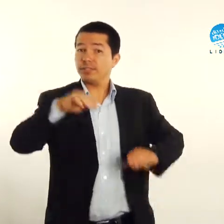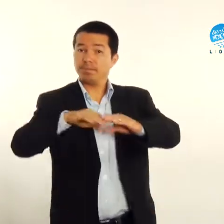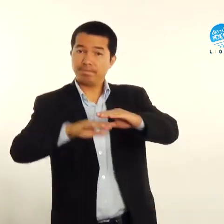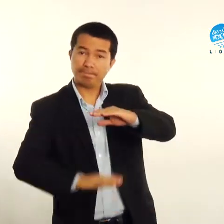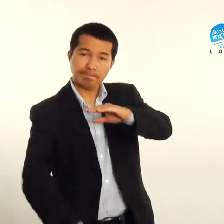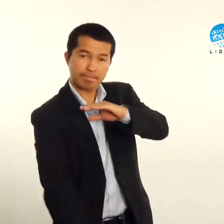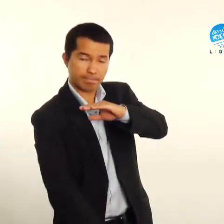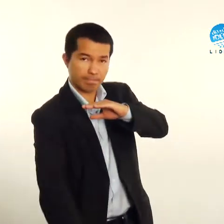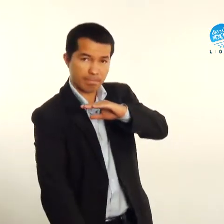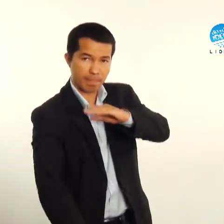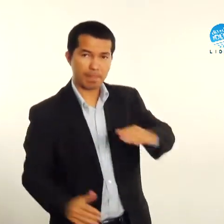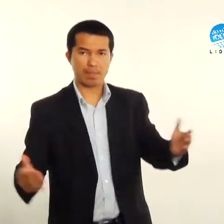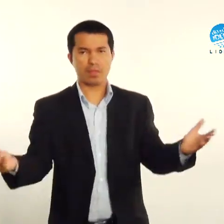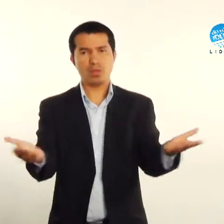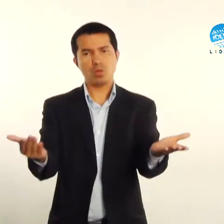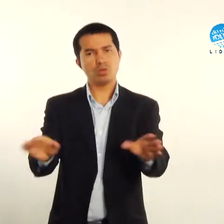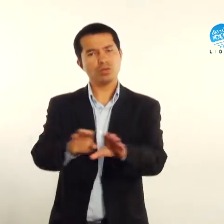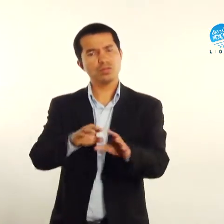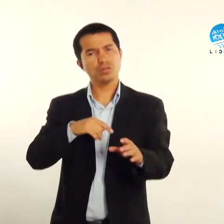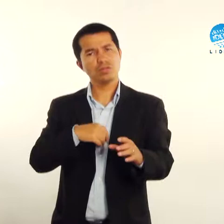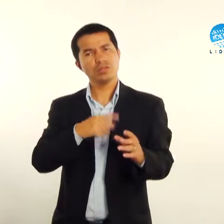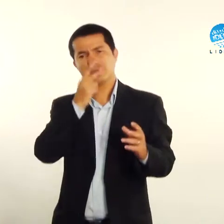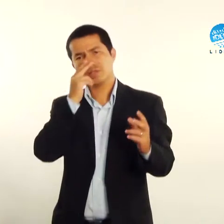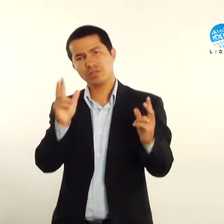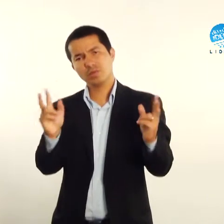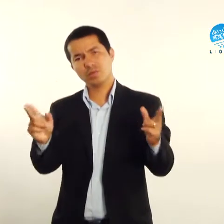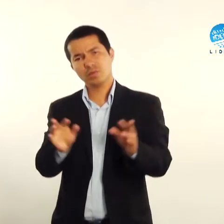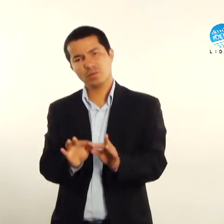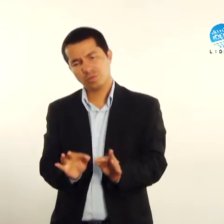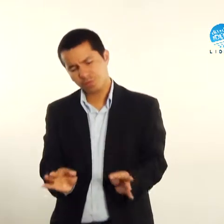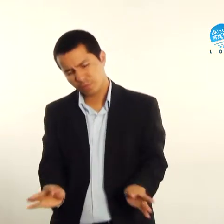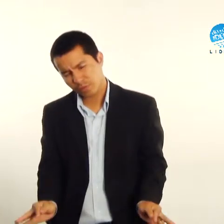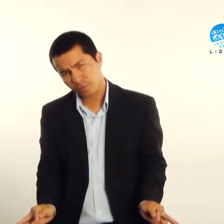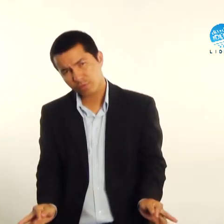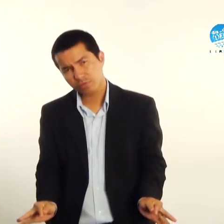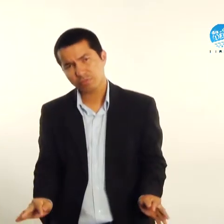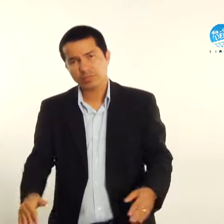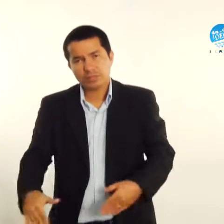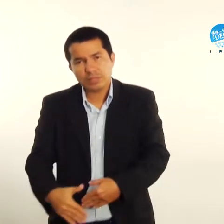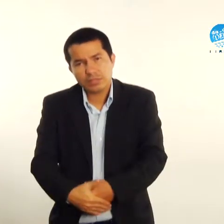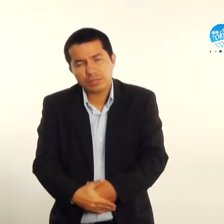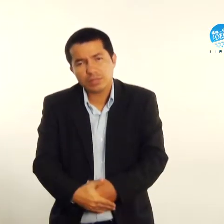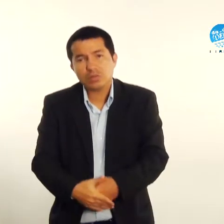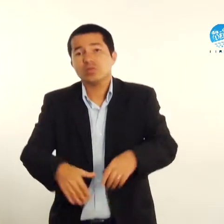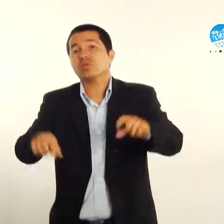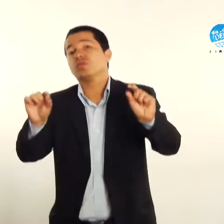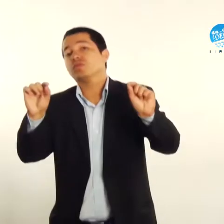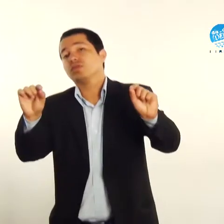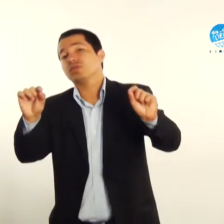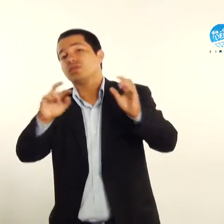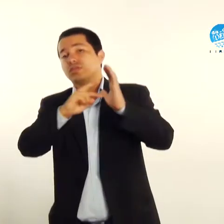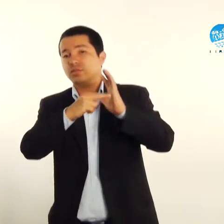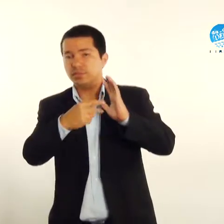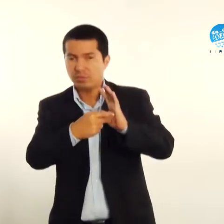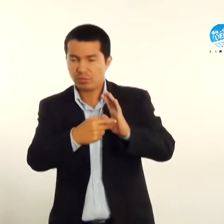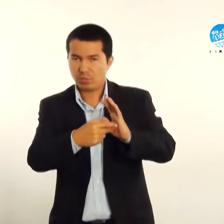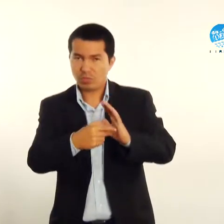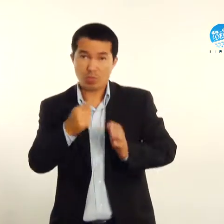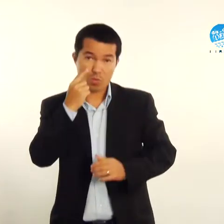maior. E está ligado com a humildade. O que ele queria dizer? Olha, se